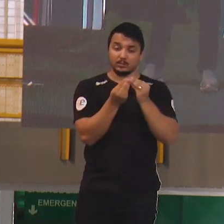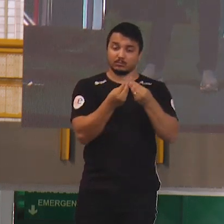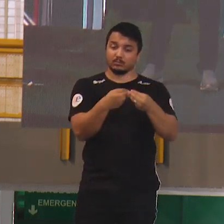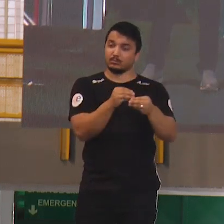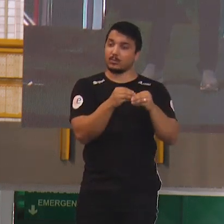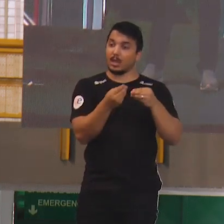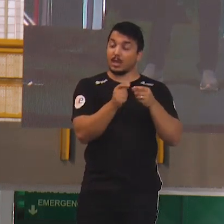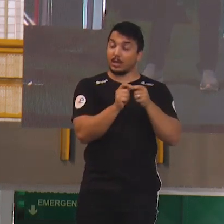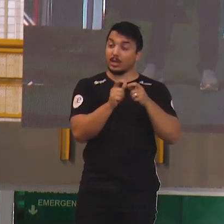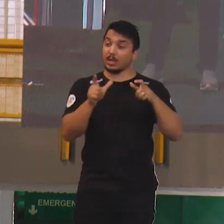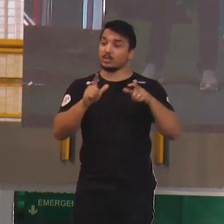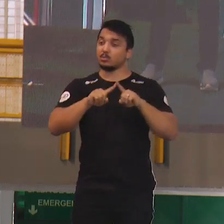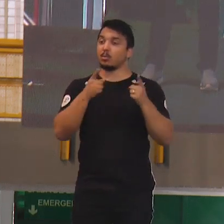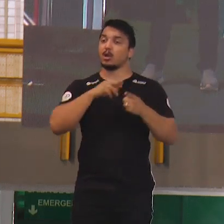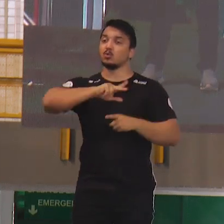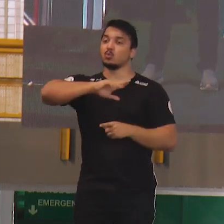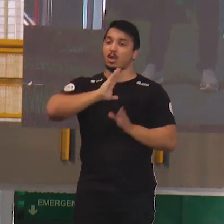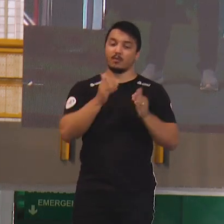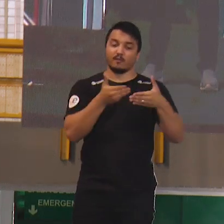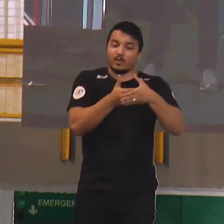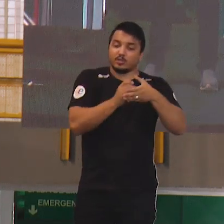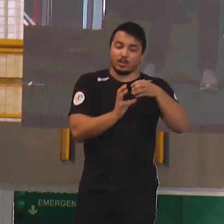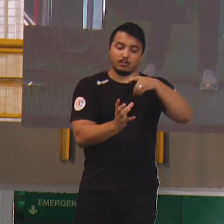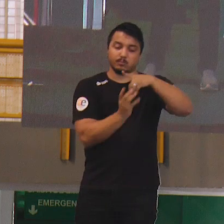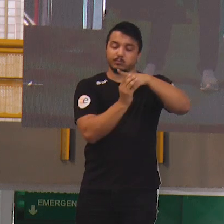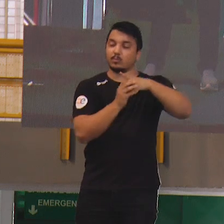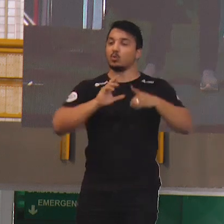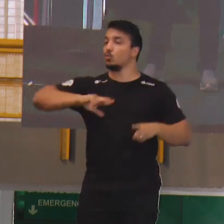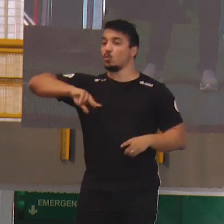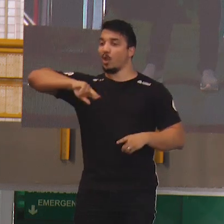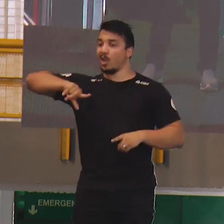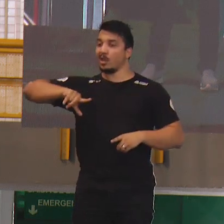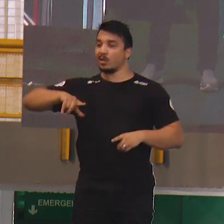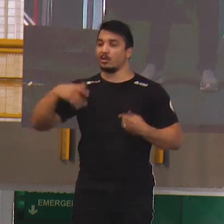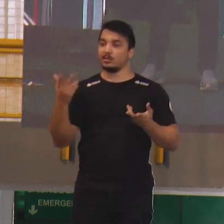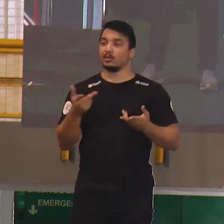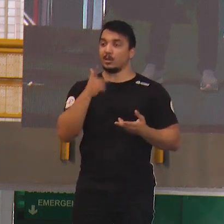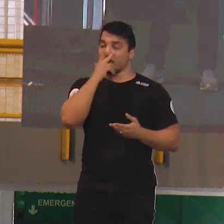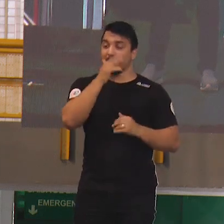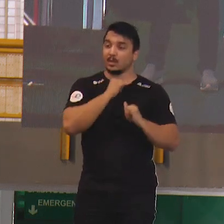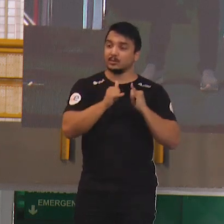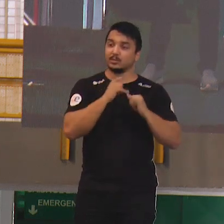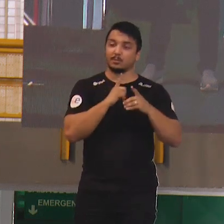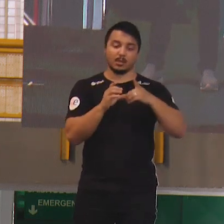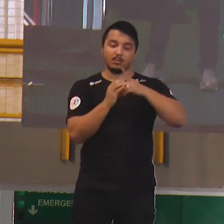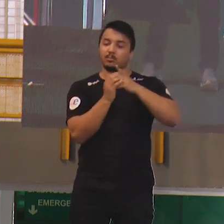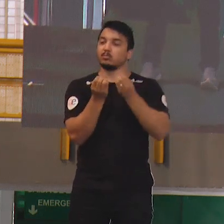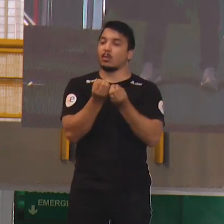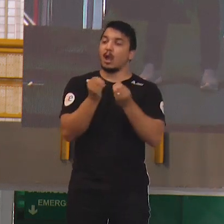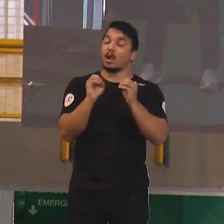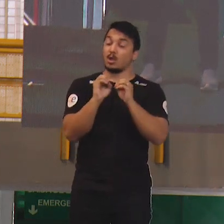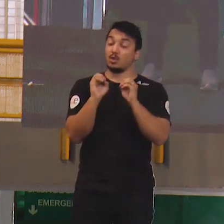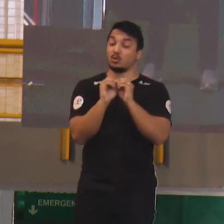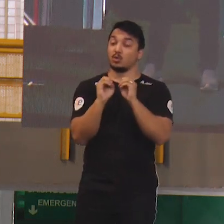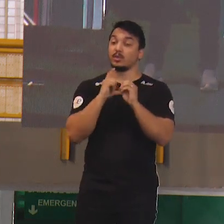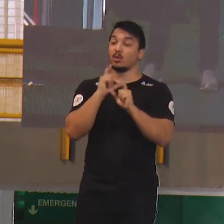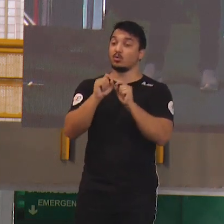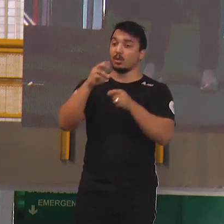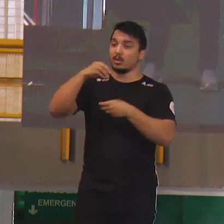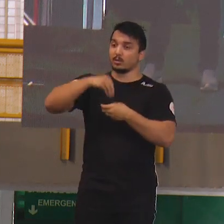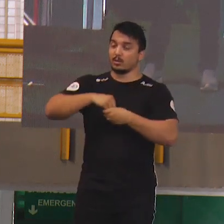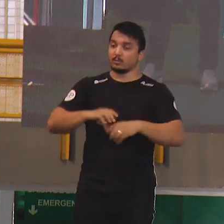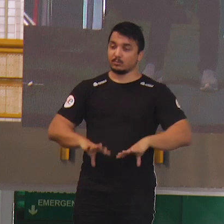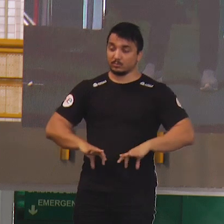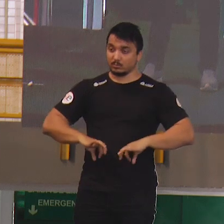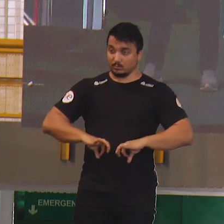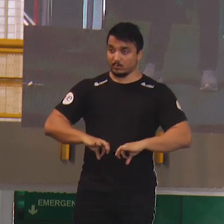pequenos lábios, mas não vai ter um fechamento como um saco escrotal. E os testículos vão se localizar na cavidade